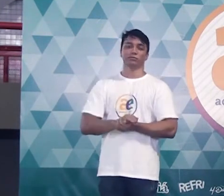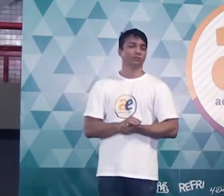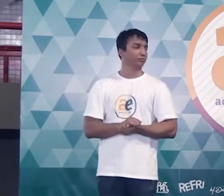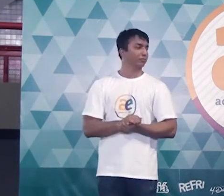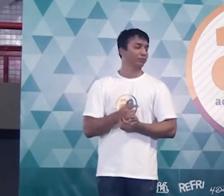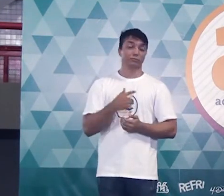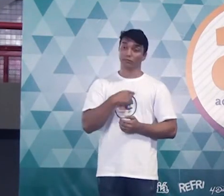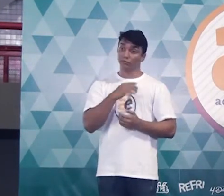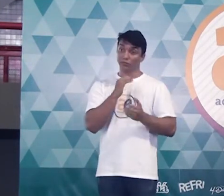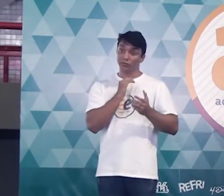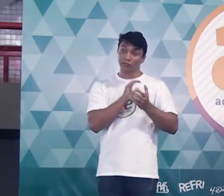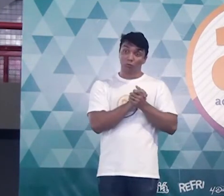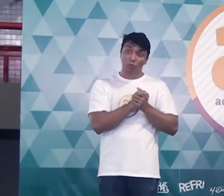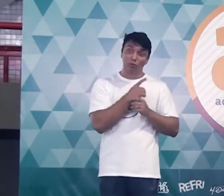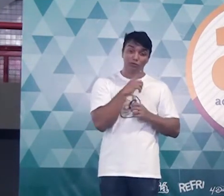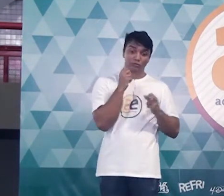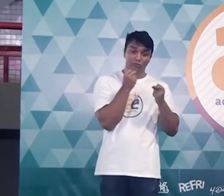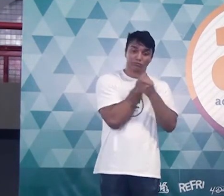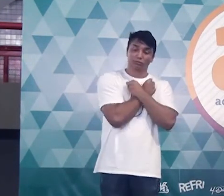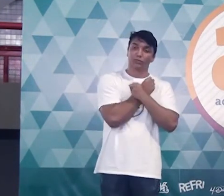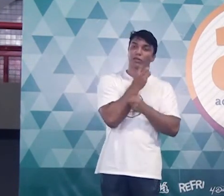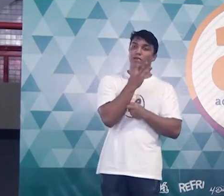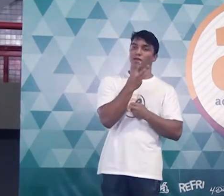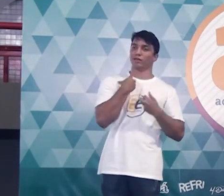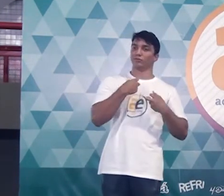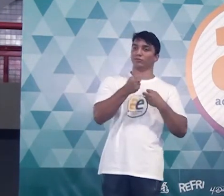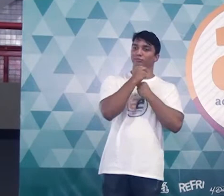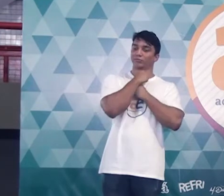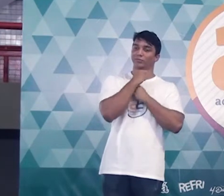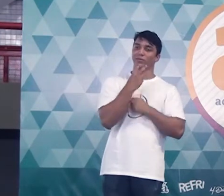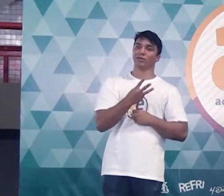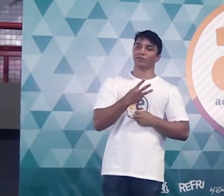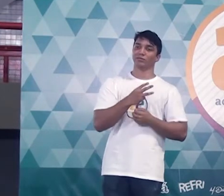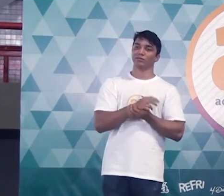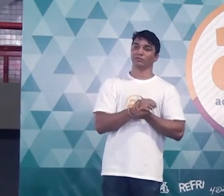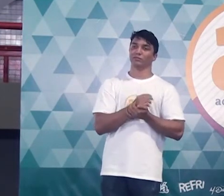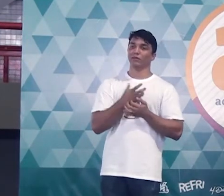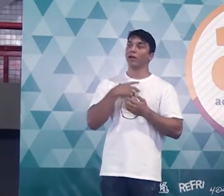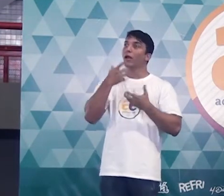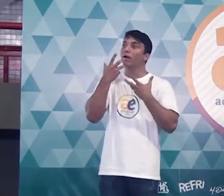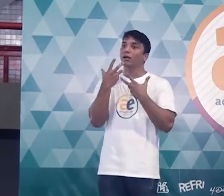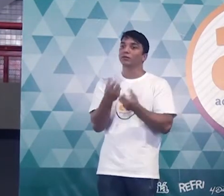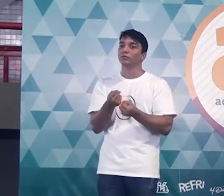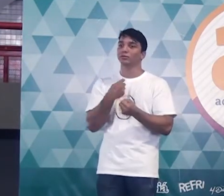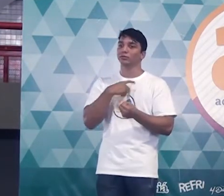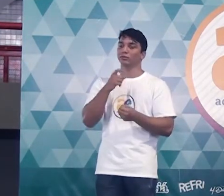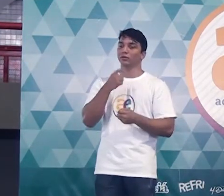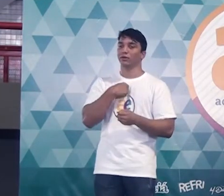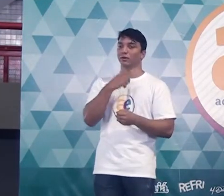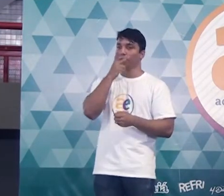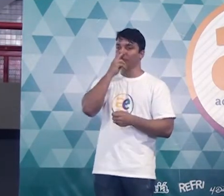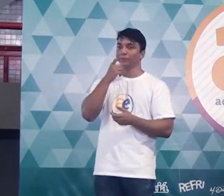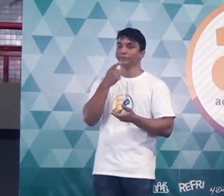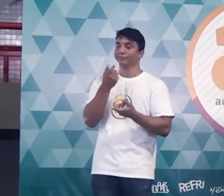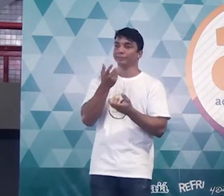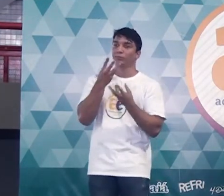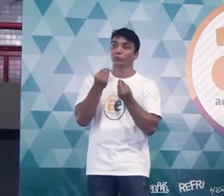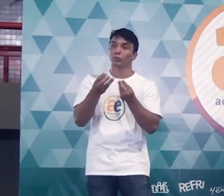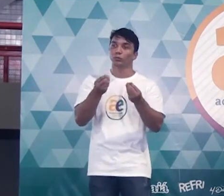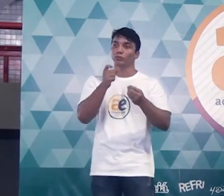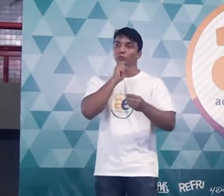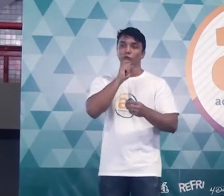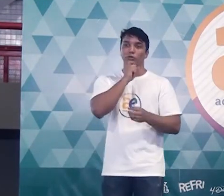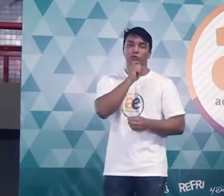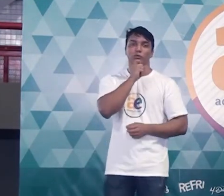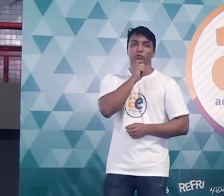A minha esposa, ela se enrola em 3 lençóis para suportar o iglu que eu